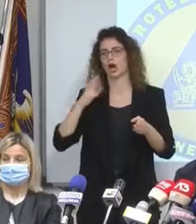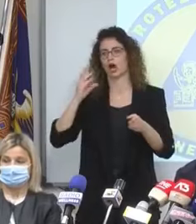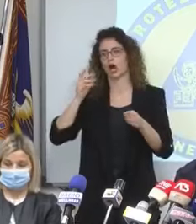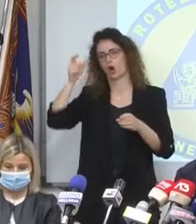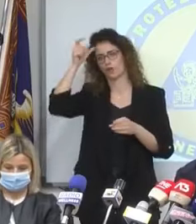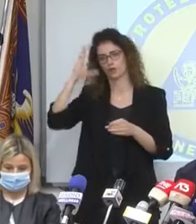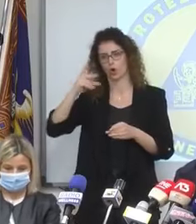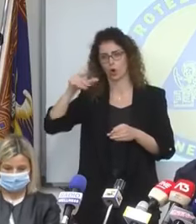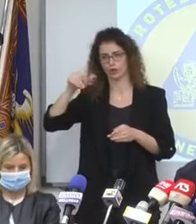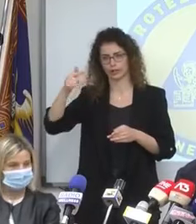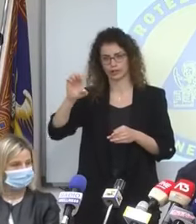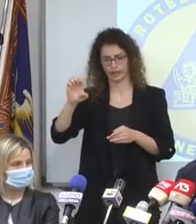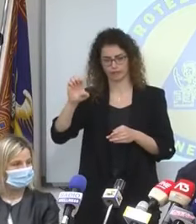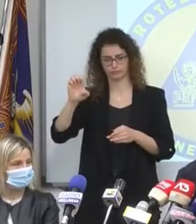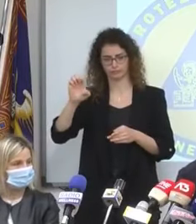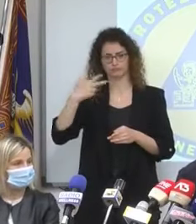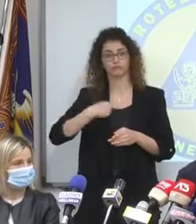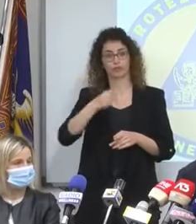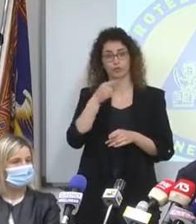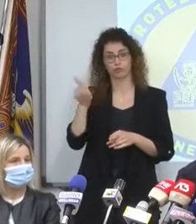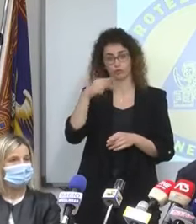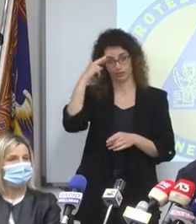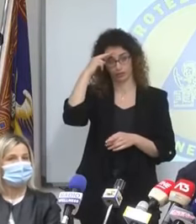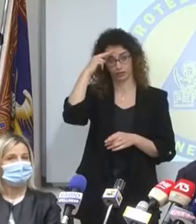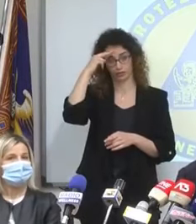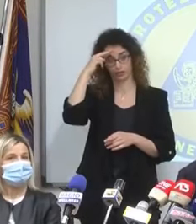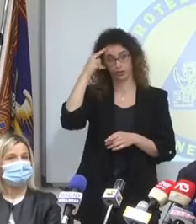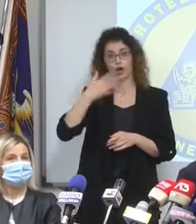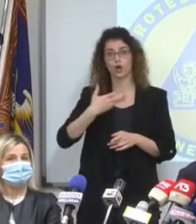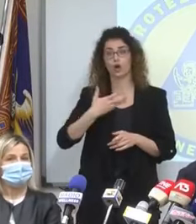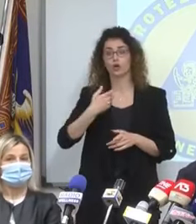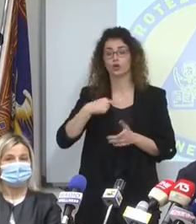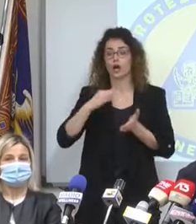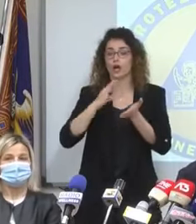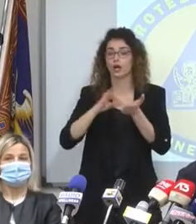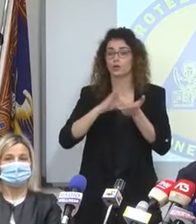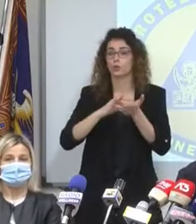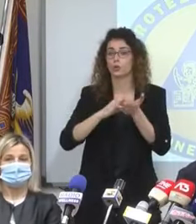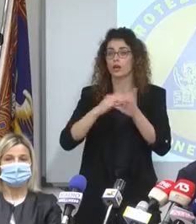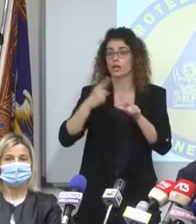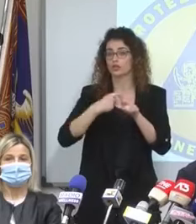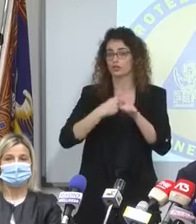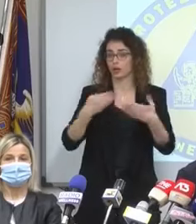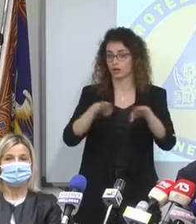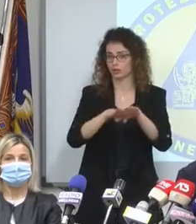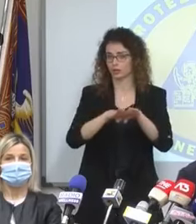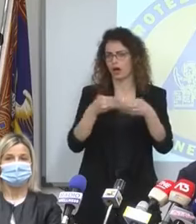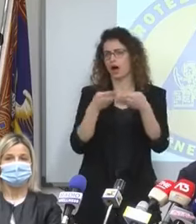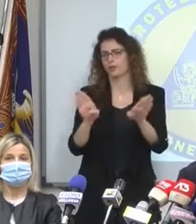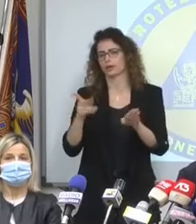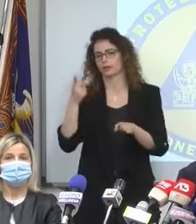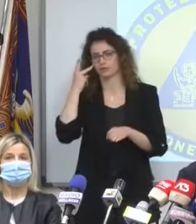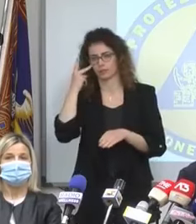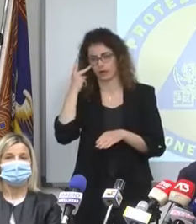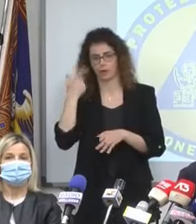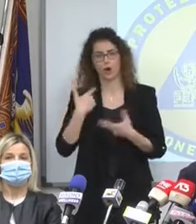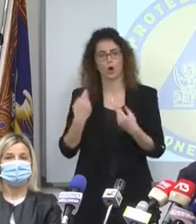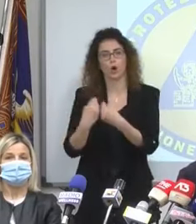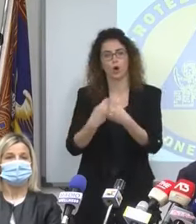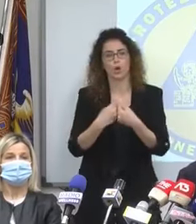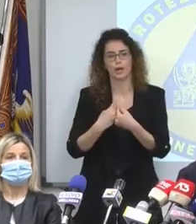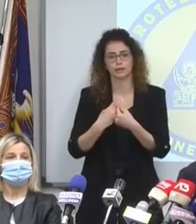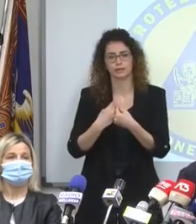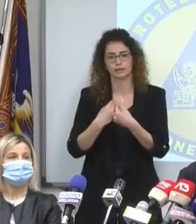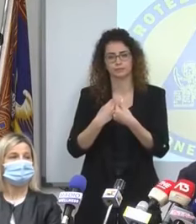Conte, nella quale, voi ricordate, noi non aprivamo le scuole a gennaio, le abbiamo aperte a febbraio, però i colleghi